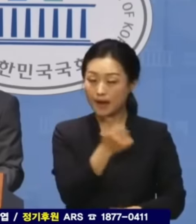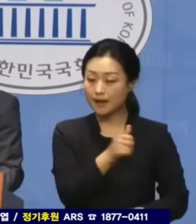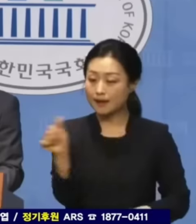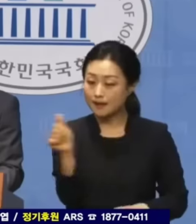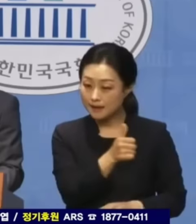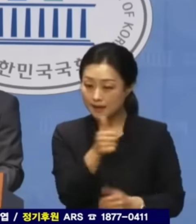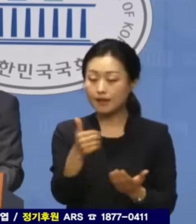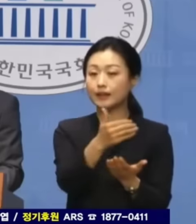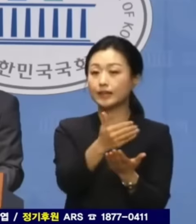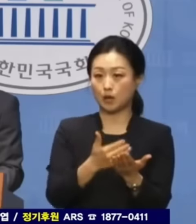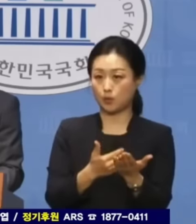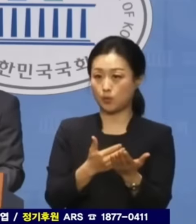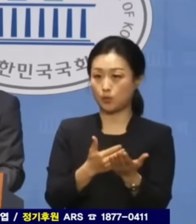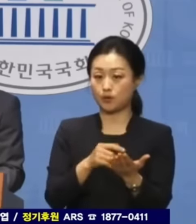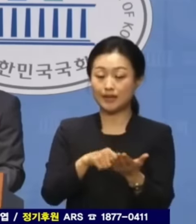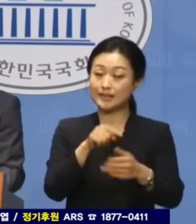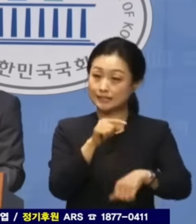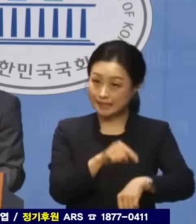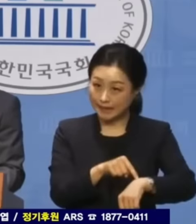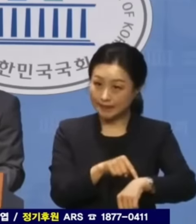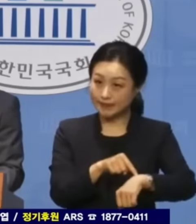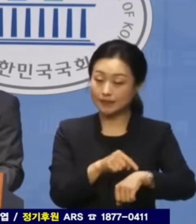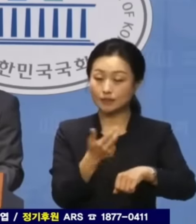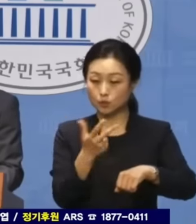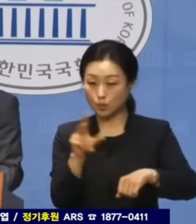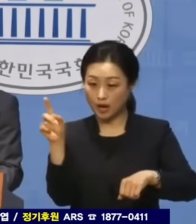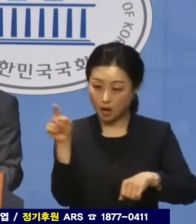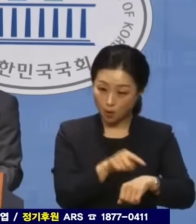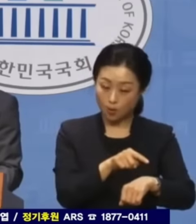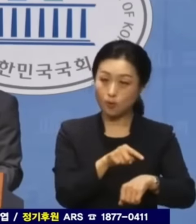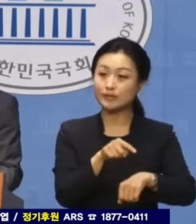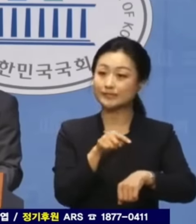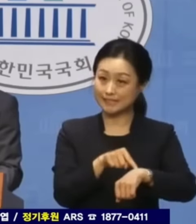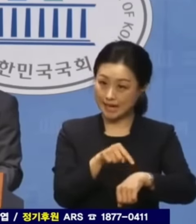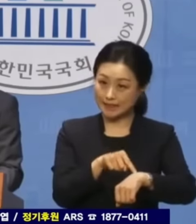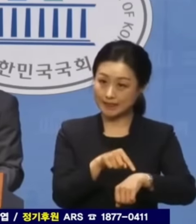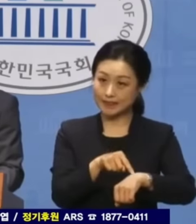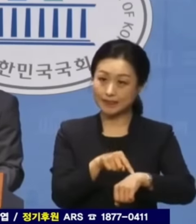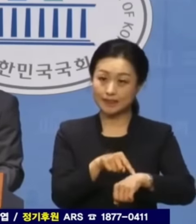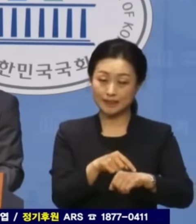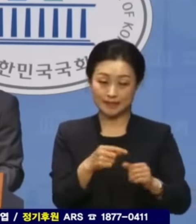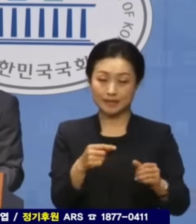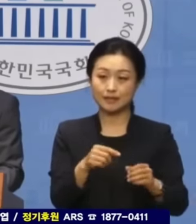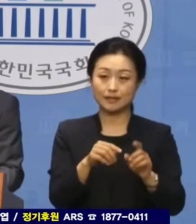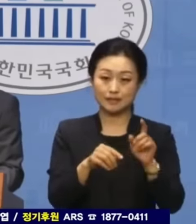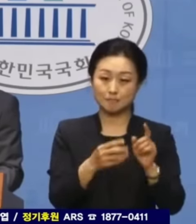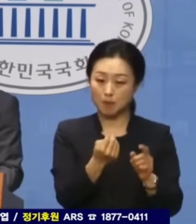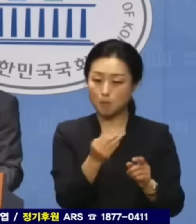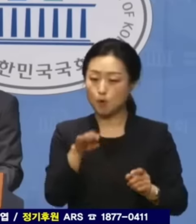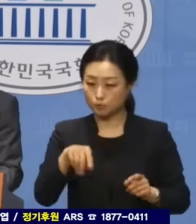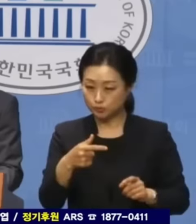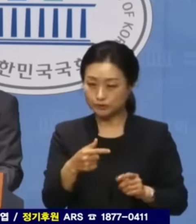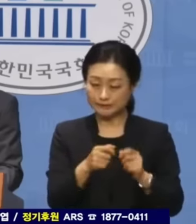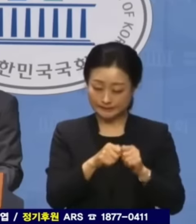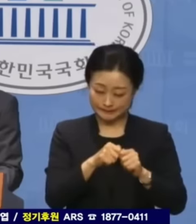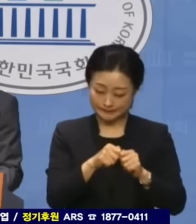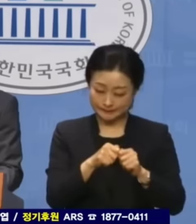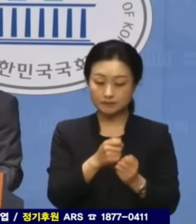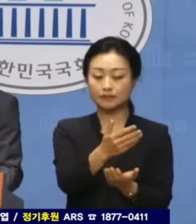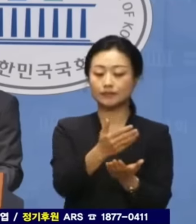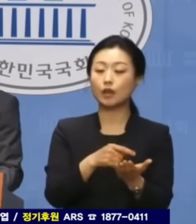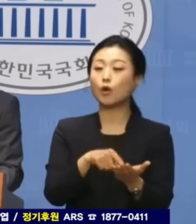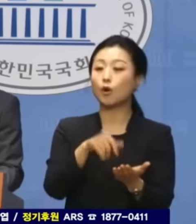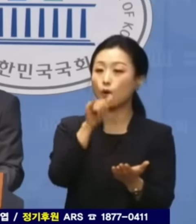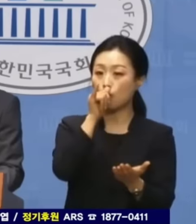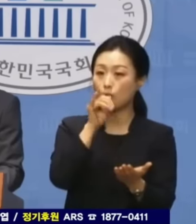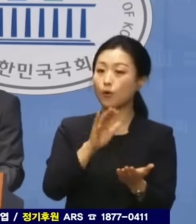기록인데 그 출정 시간은 물론 돌아온 환소 시간까지 분단위로 꼼꼼히 기재되어